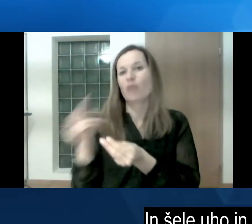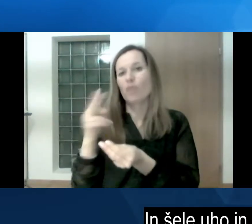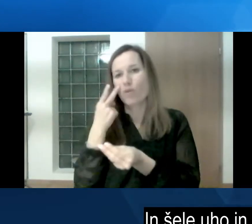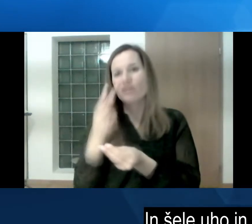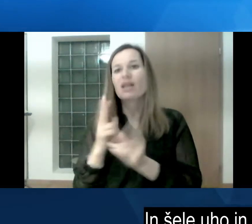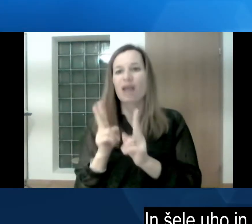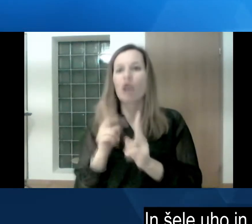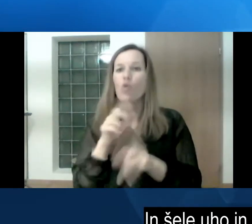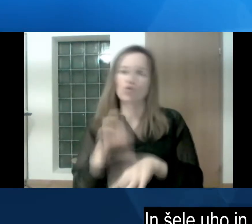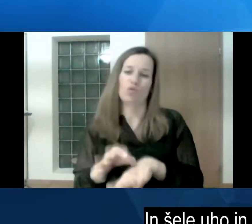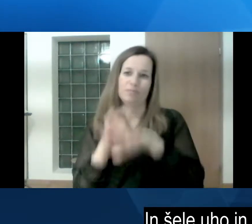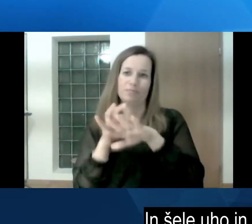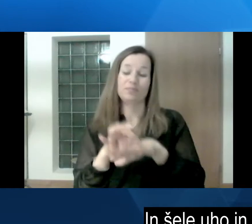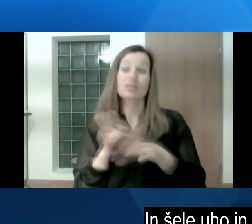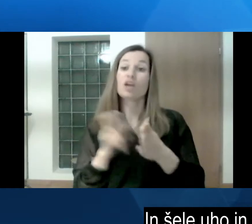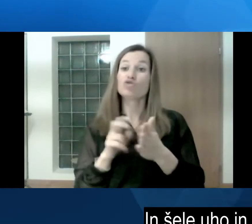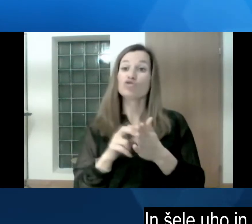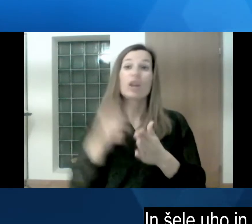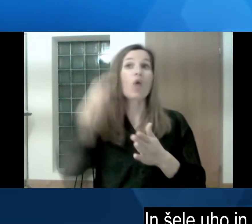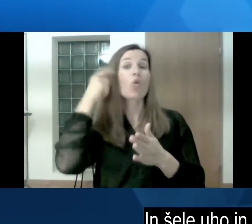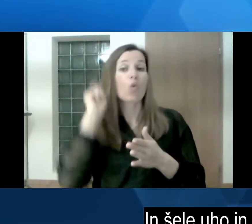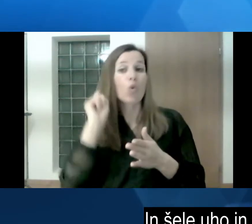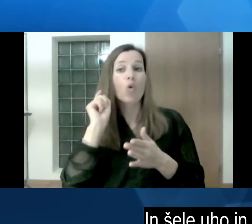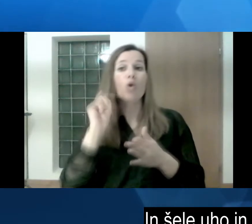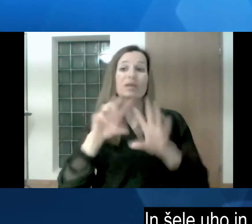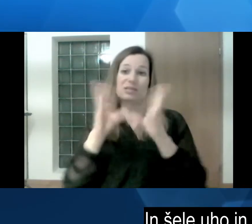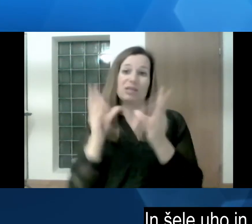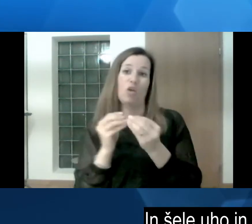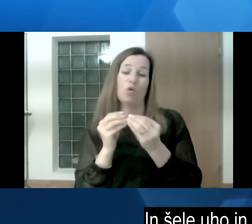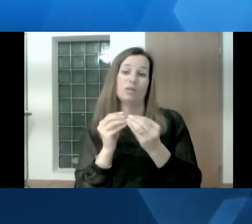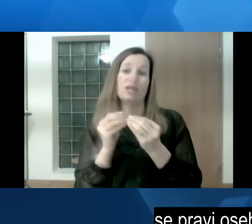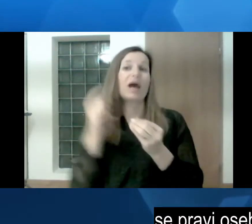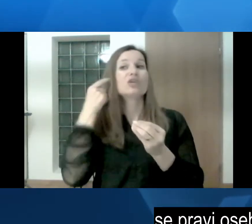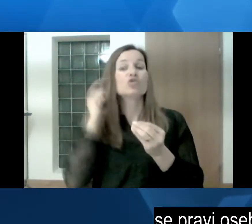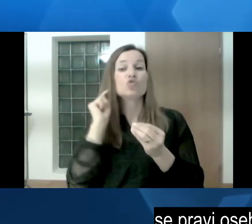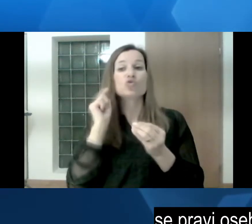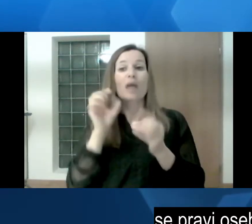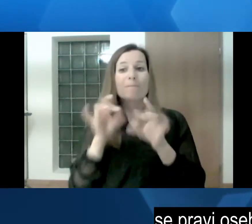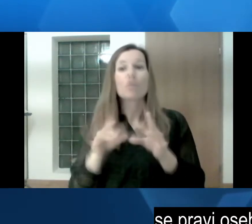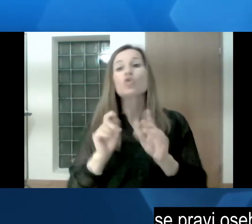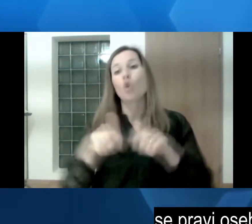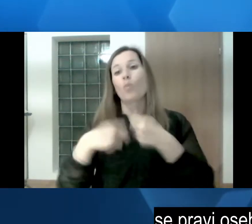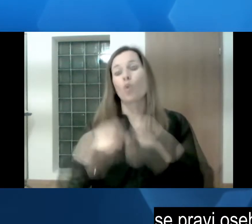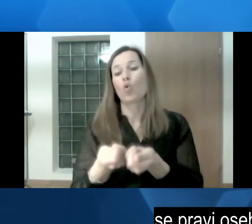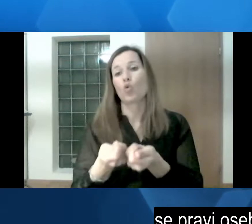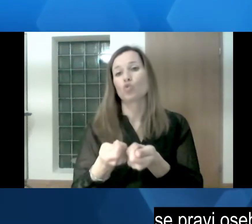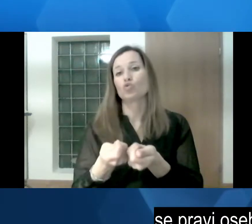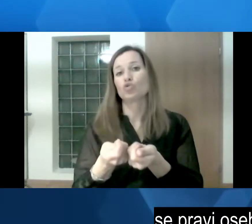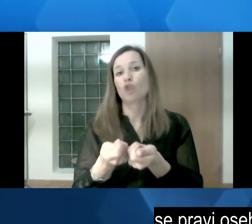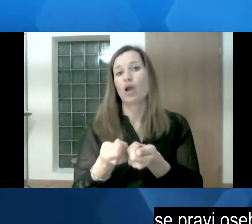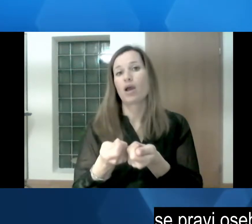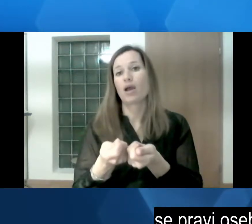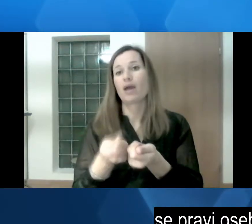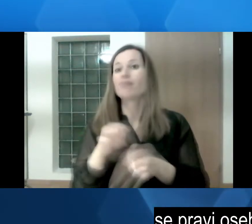šele uho in pa celotna slušna pot nam omogoča subjektivno, se pravi osebi lastno, zaznavo